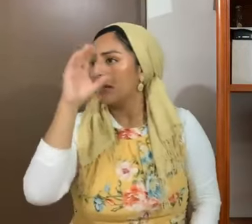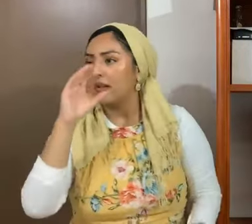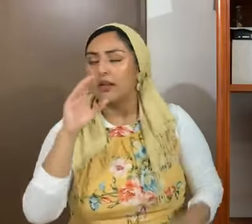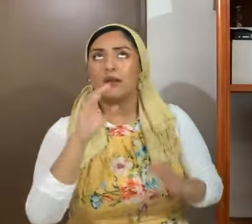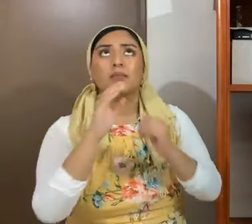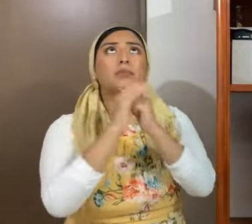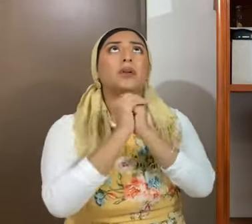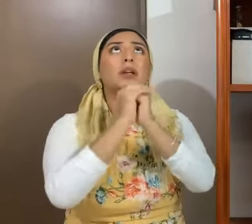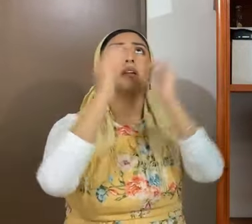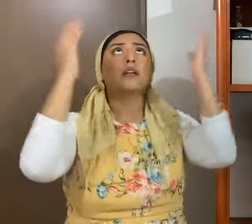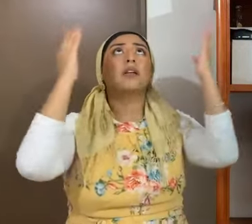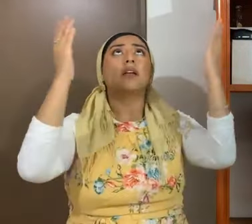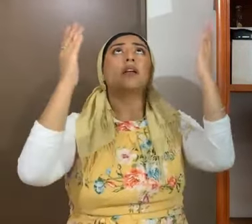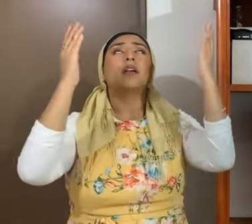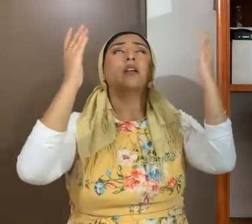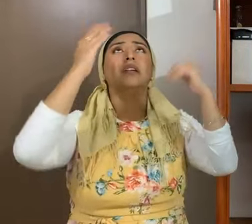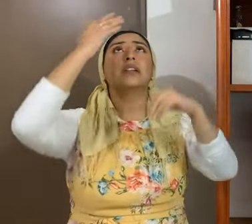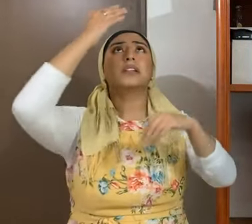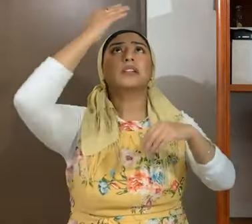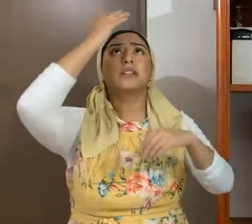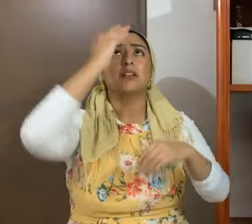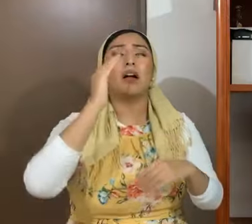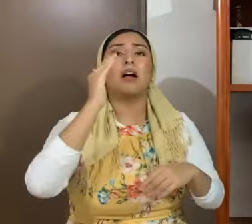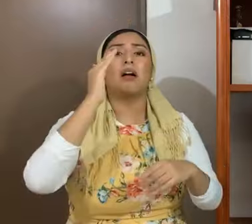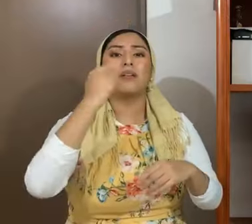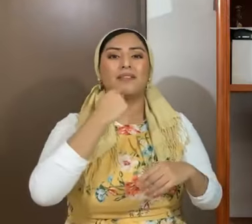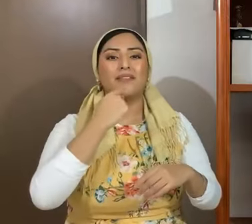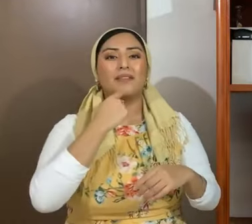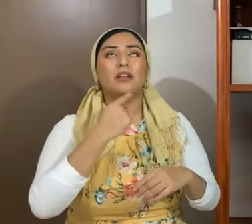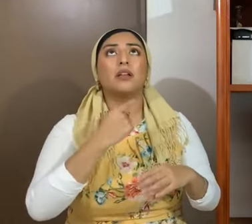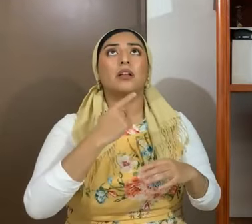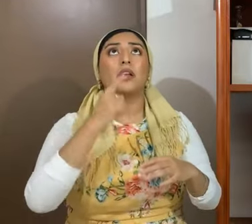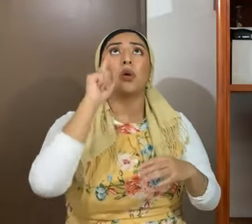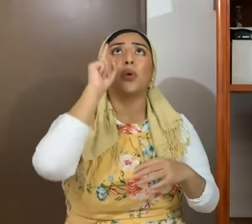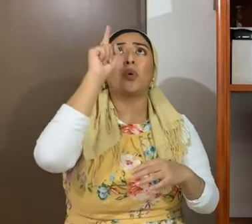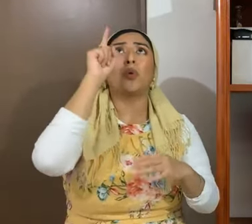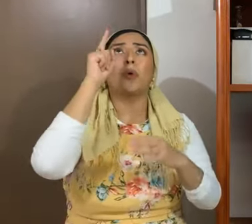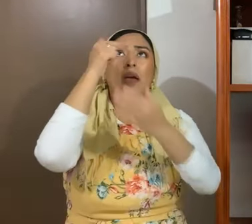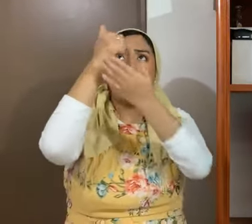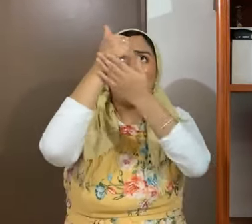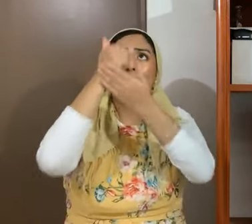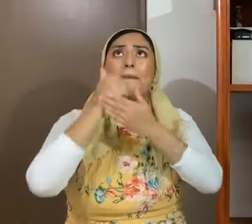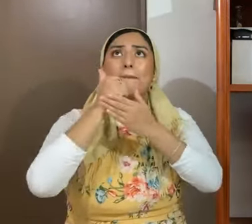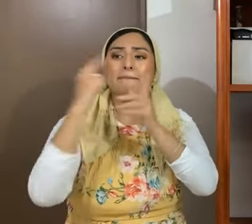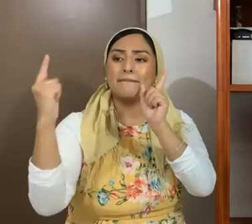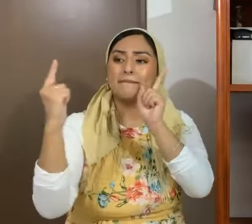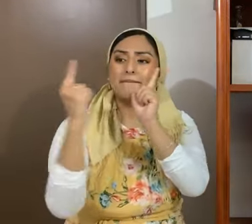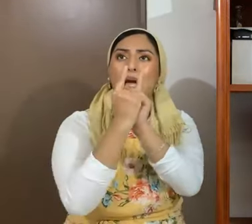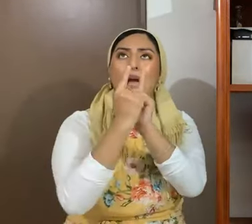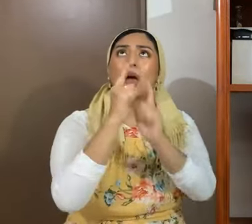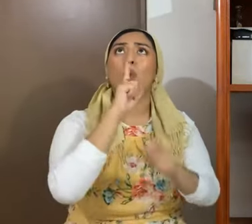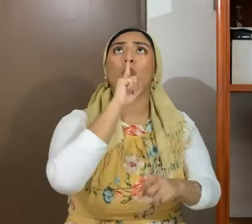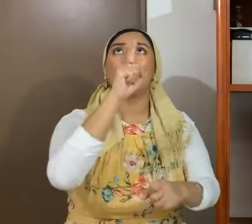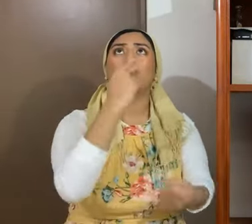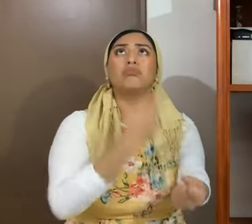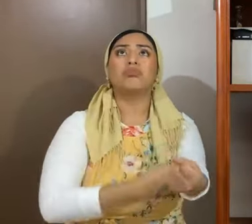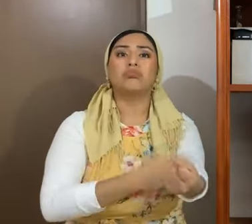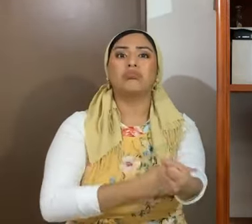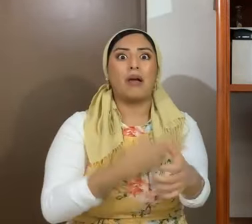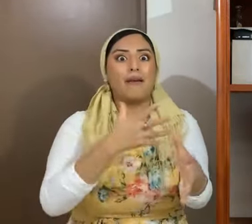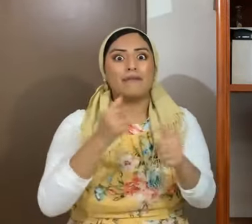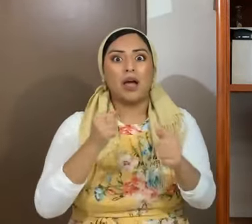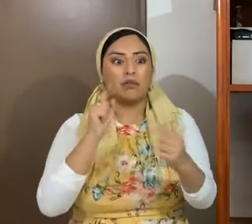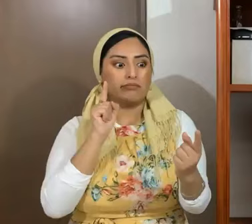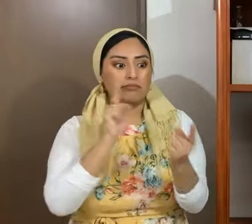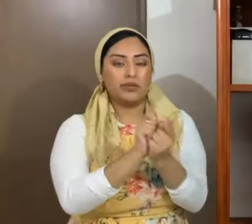esa oración él le pide al Eterno, Eliezer le pide al Eterno que él le lleve con la mujer que debe ser, y entonces aparece a